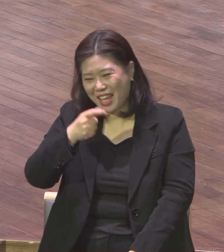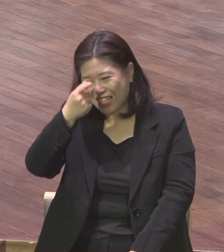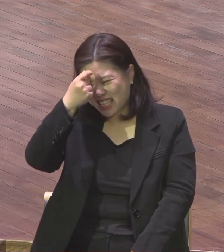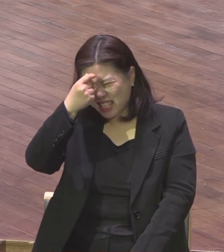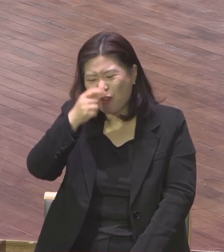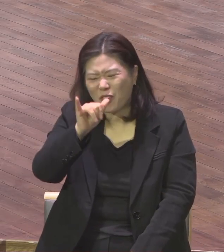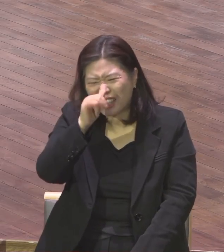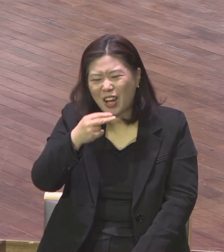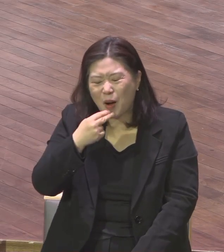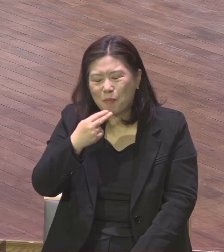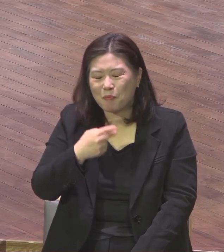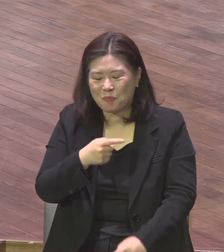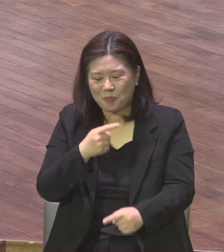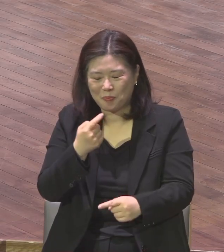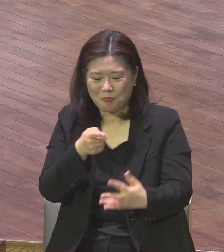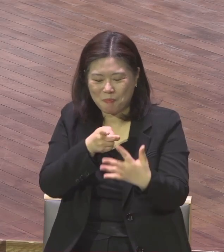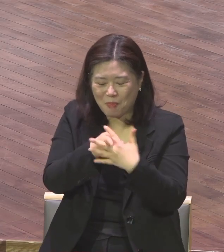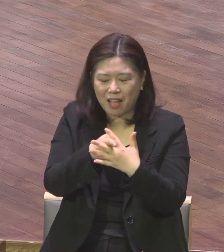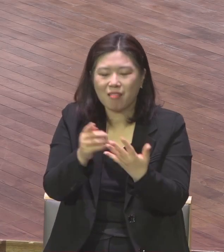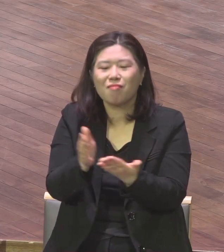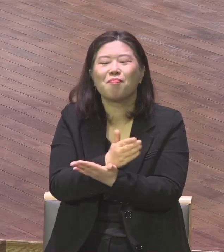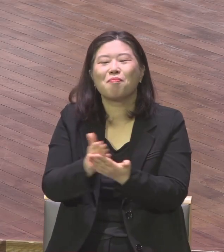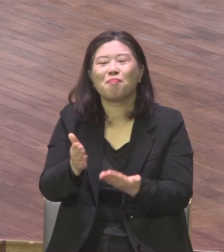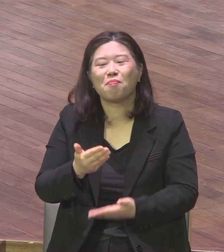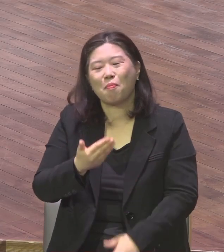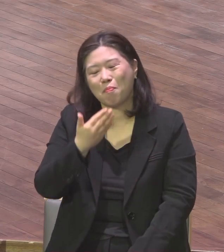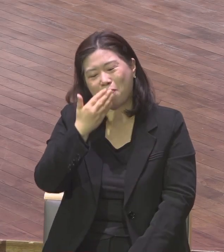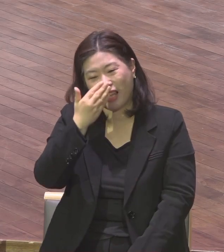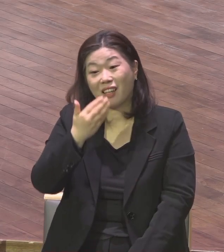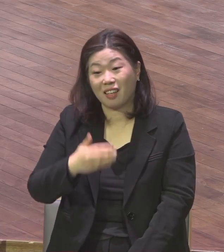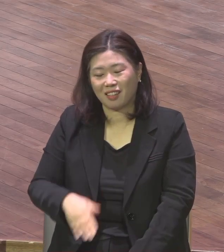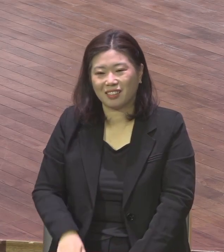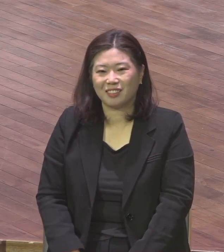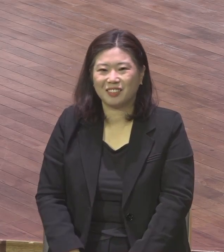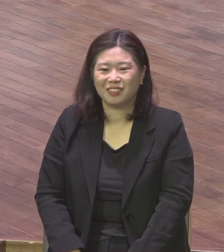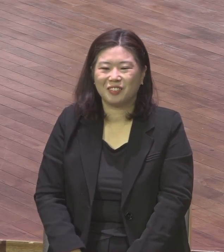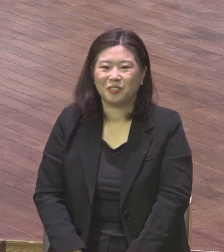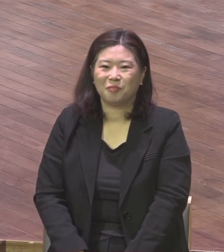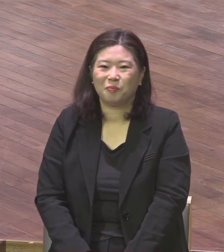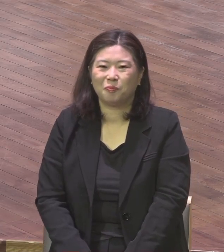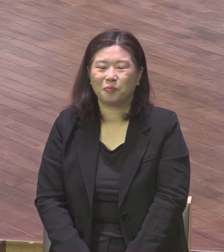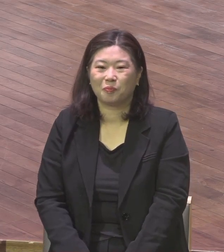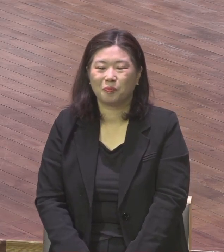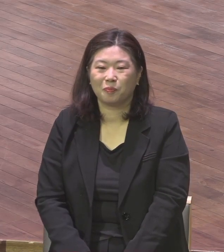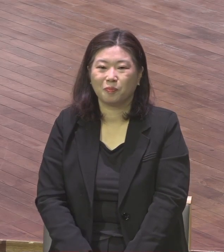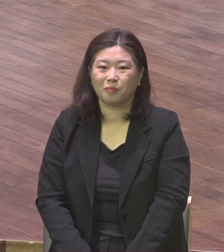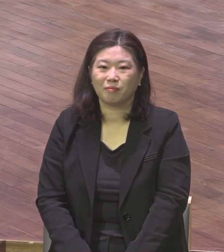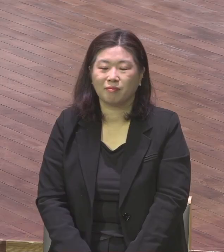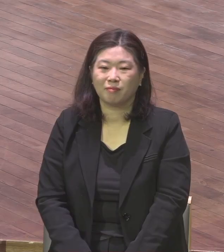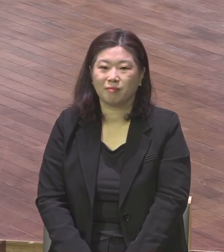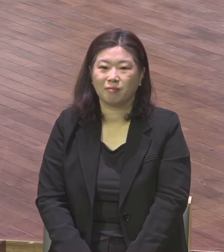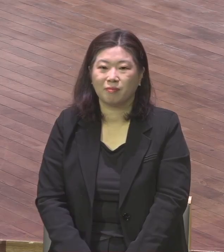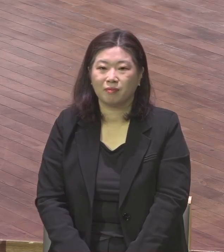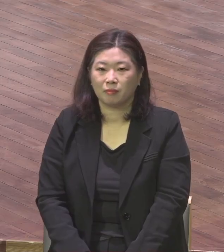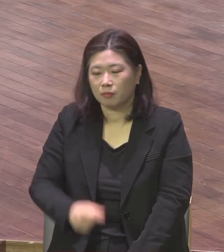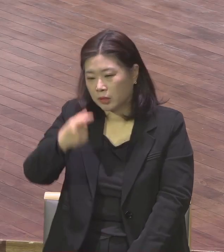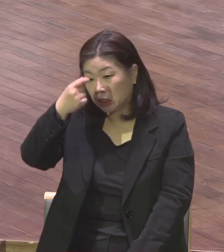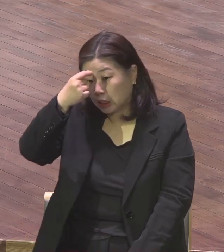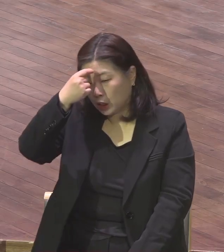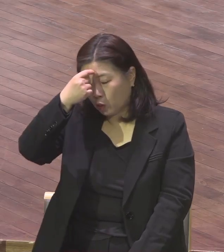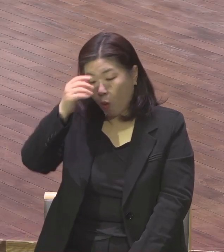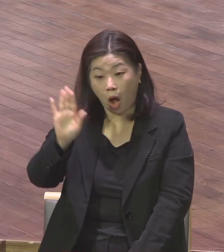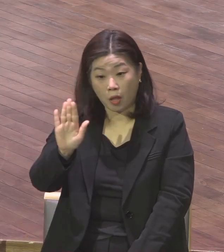거지. 이게 뭐 사는 겁니까? 죽은 거나 마찬가지지. 뭘 한다고. 그런 사람들, 기도 안 하는 사람들 일하면 불평이